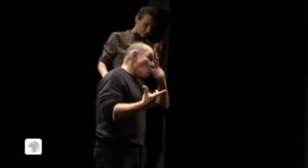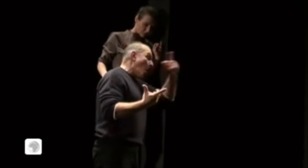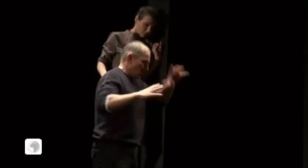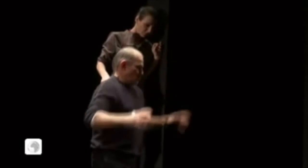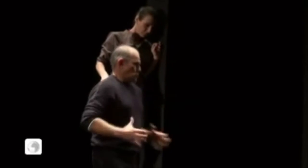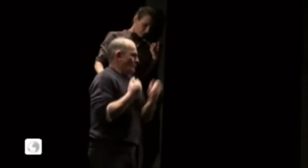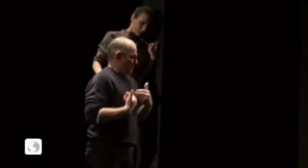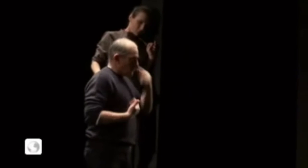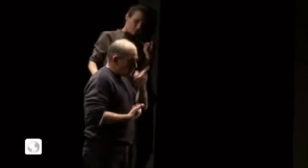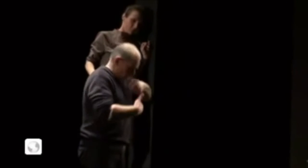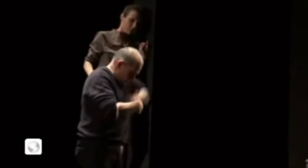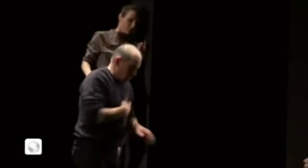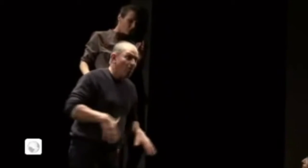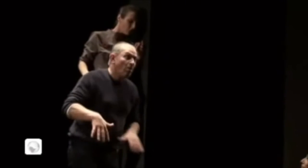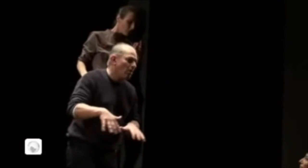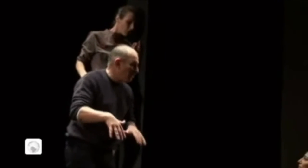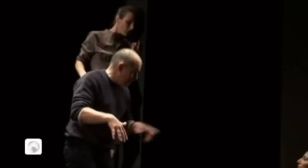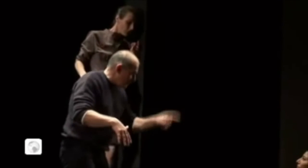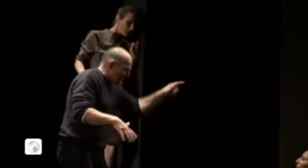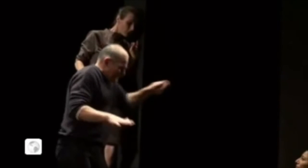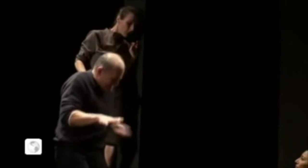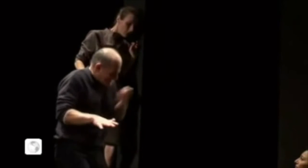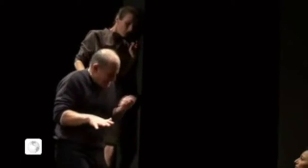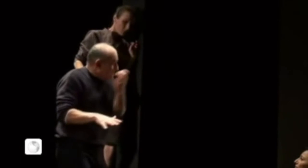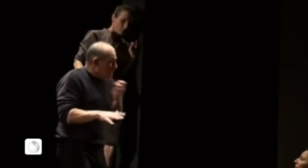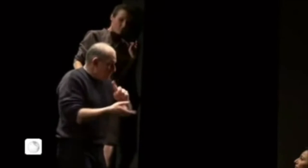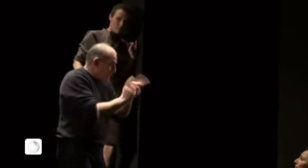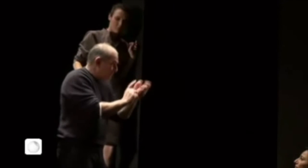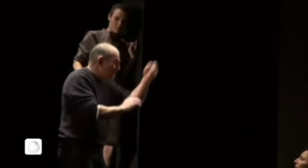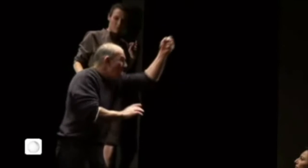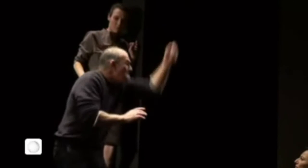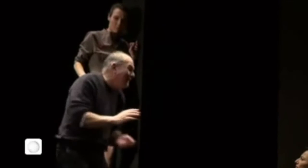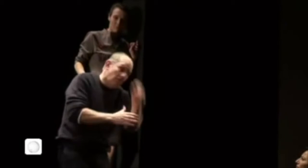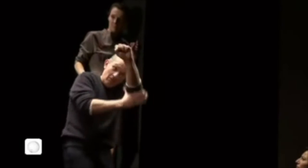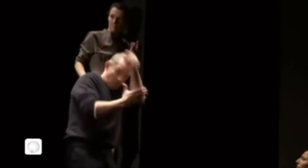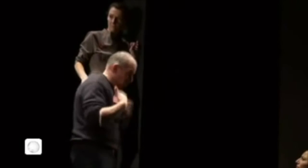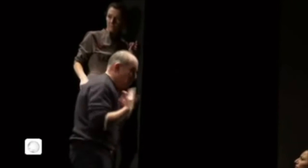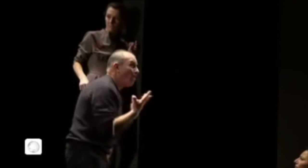son état de sourd, votre père, si fier de ses grandes qualités, le faisait qu'enfoncer Julien dans les vêtus.